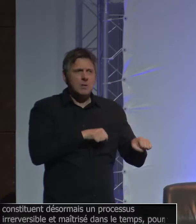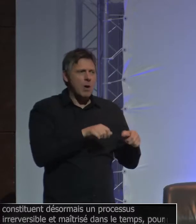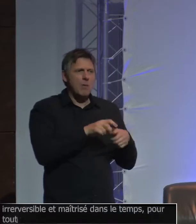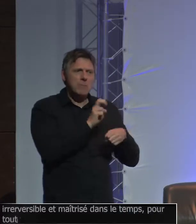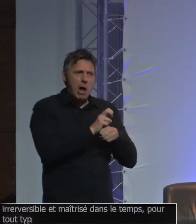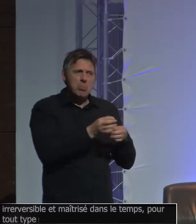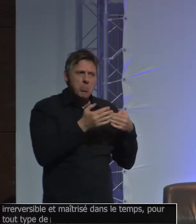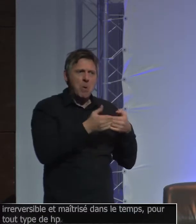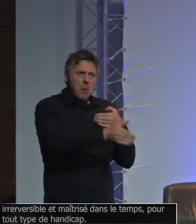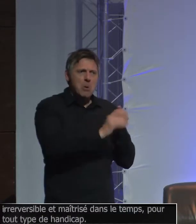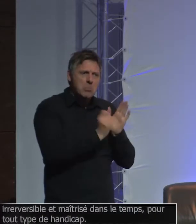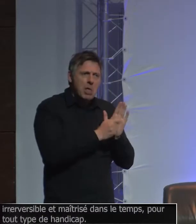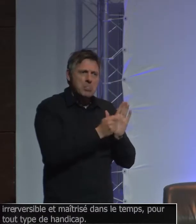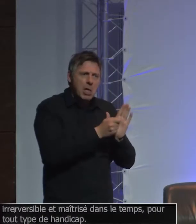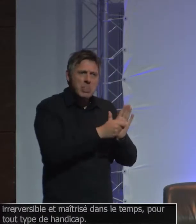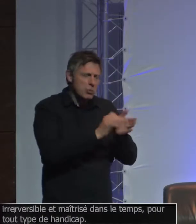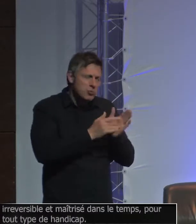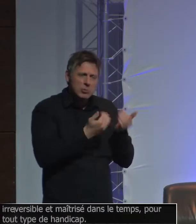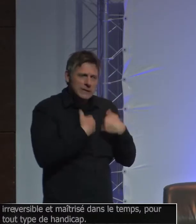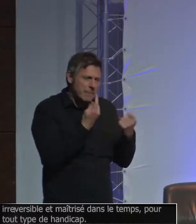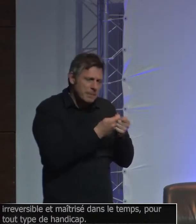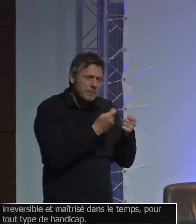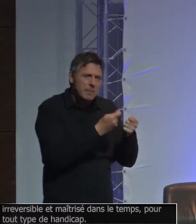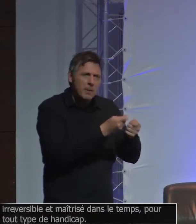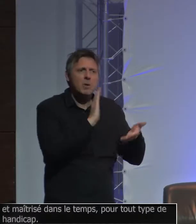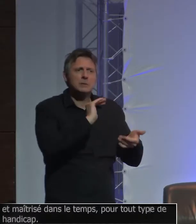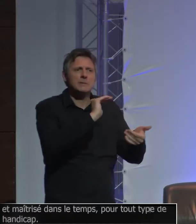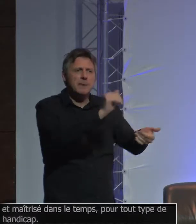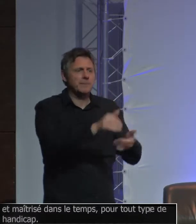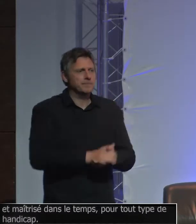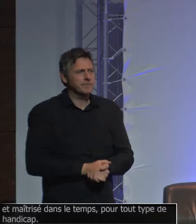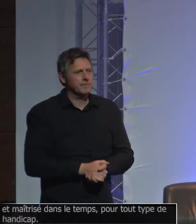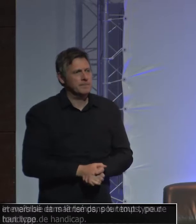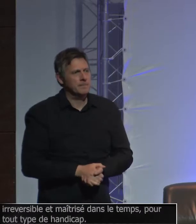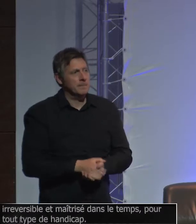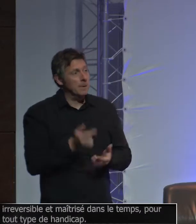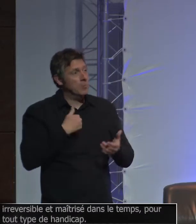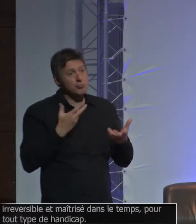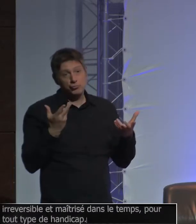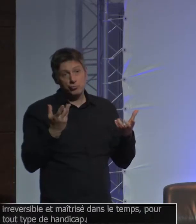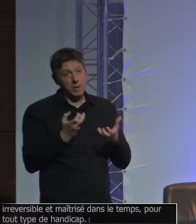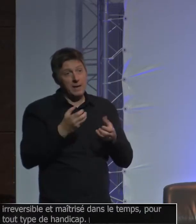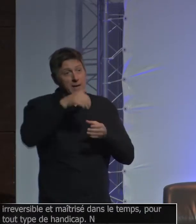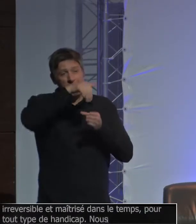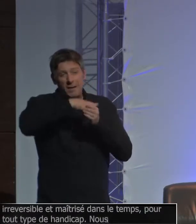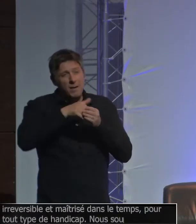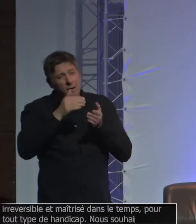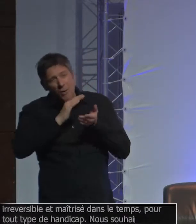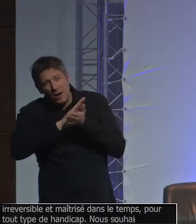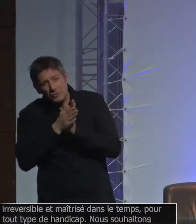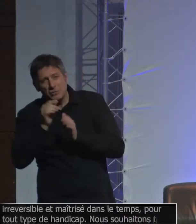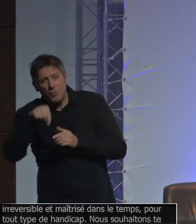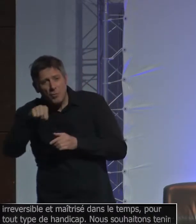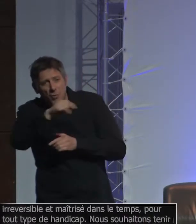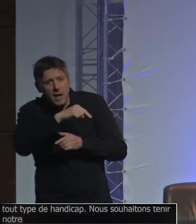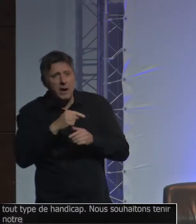temps, et ceci pour tout type de handicap. C'est la raison pour laquelle nous souhaitons, avec toutes les autres associations, tenir